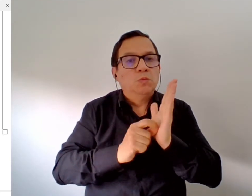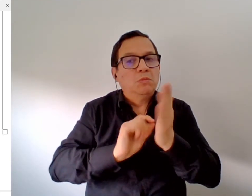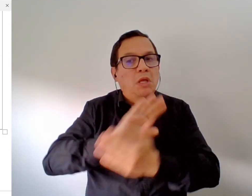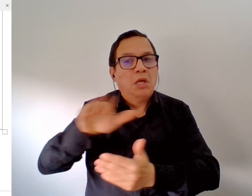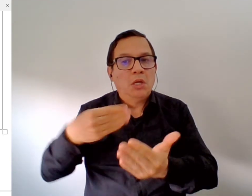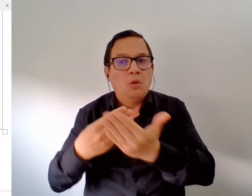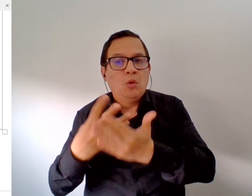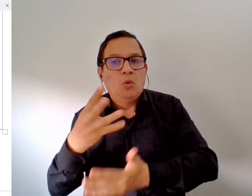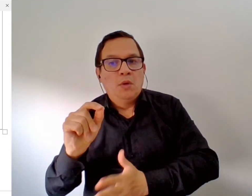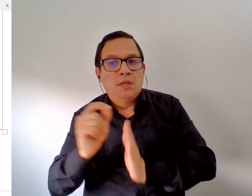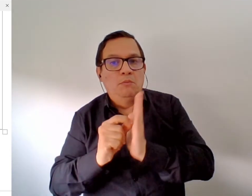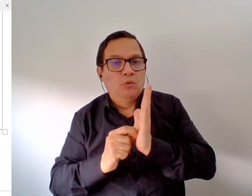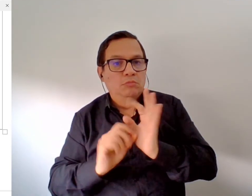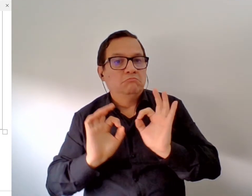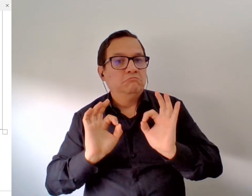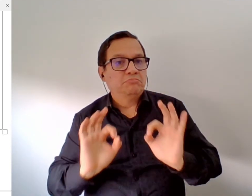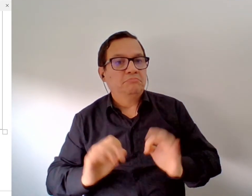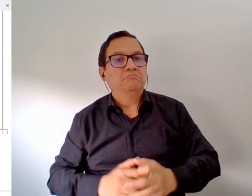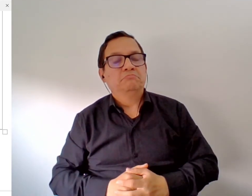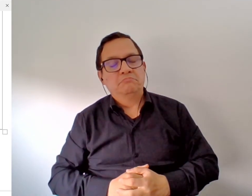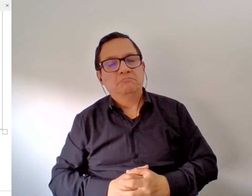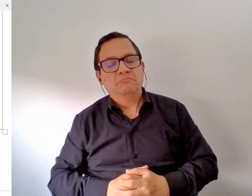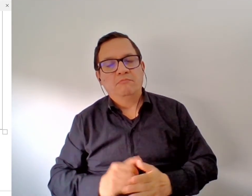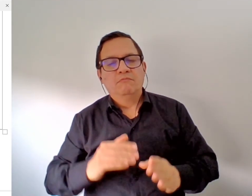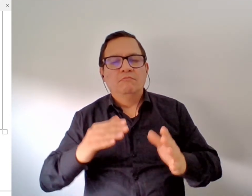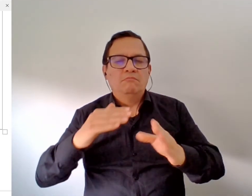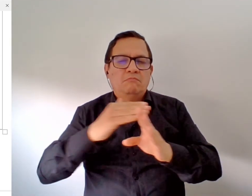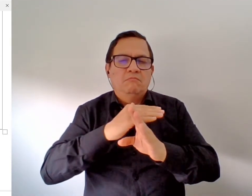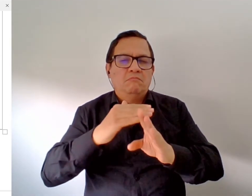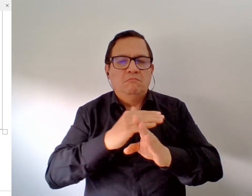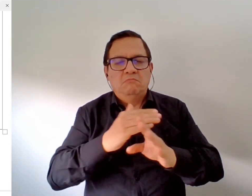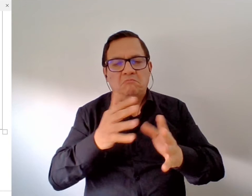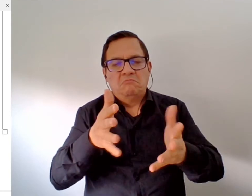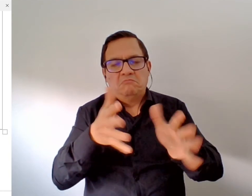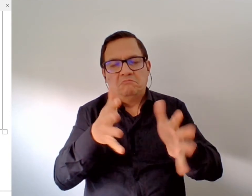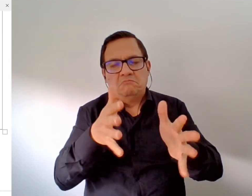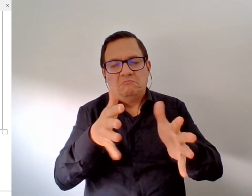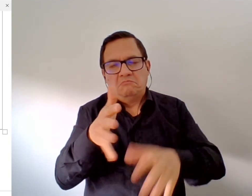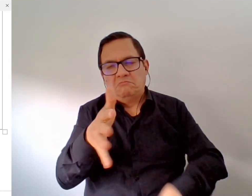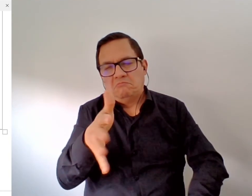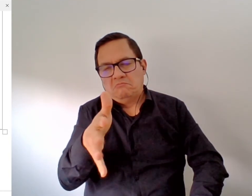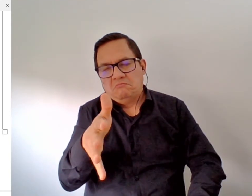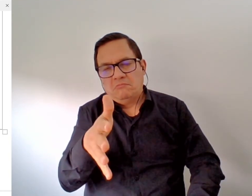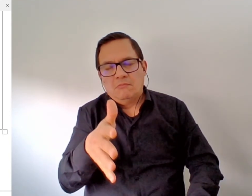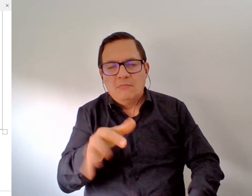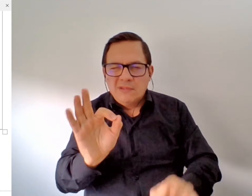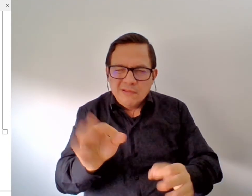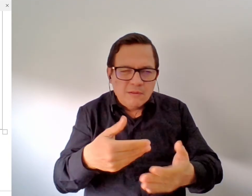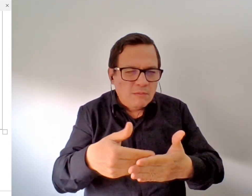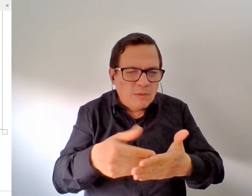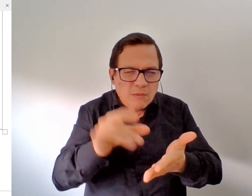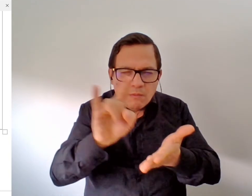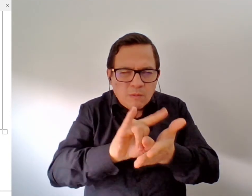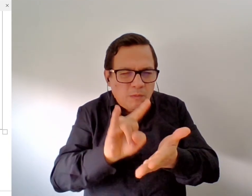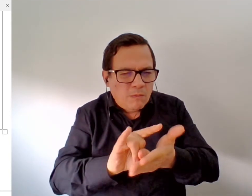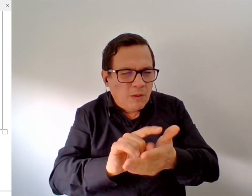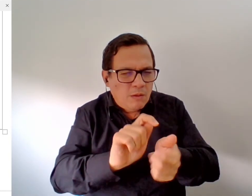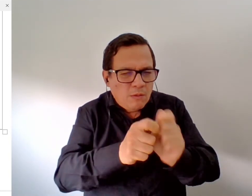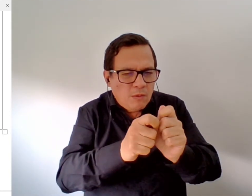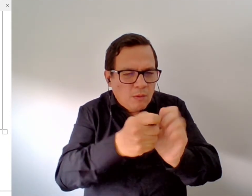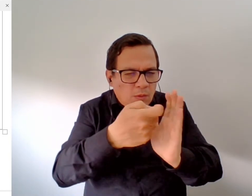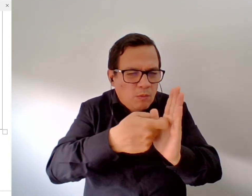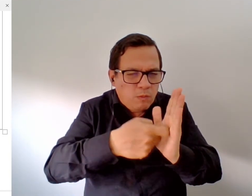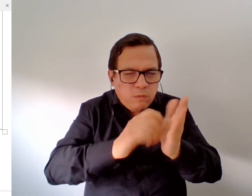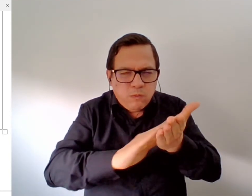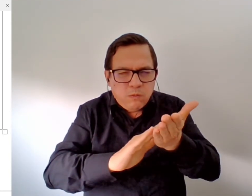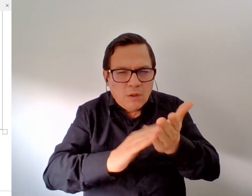40 puntos. Nivel medio. No se evidencia la instalación, configuración y puesta